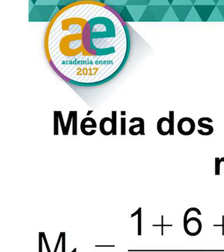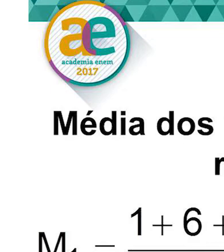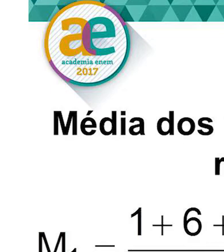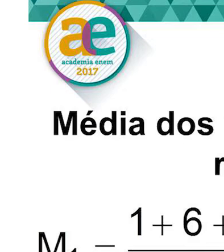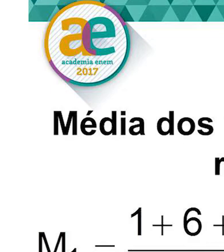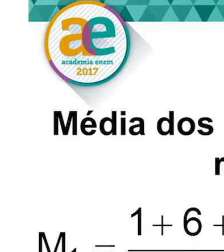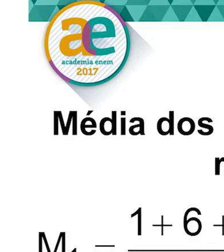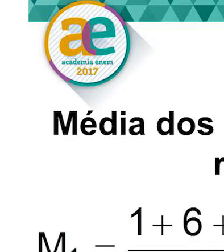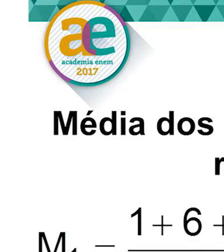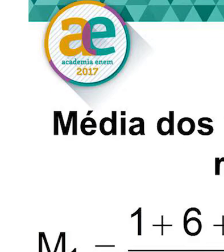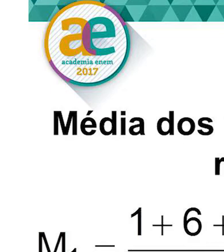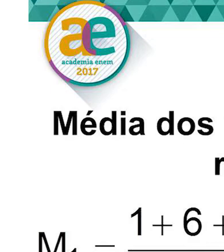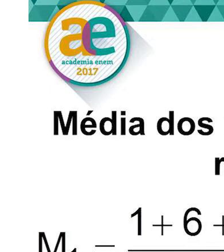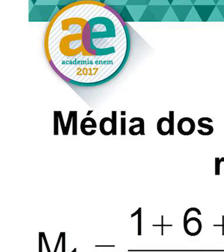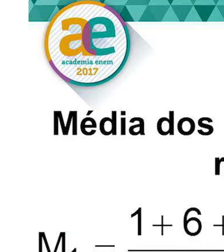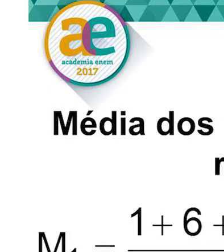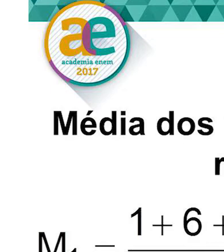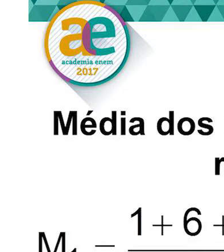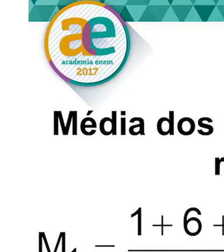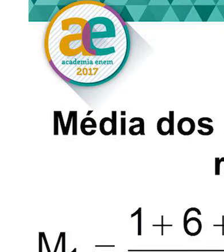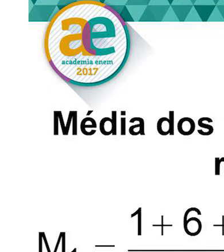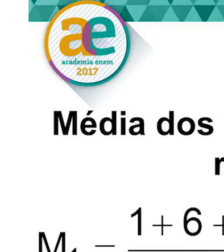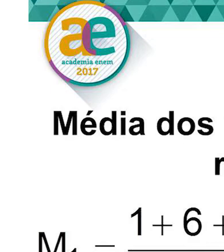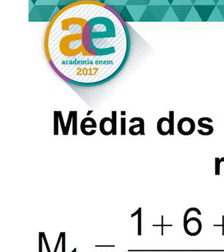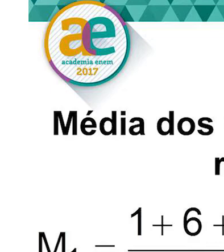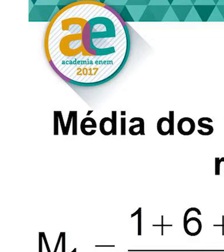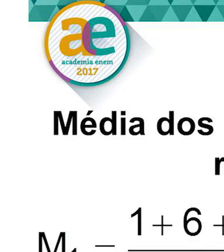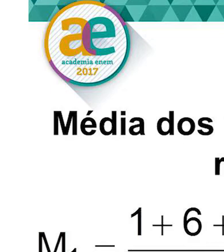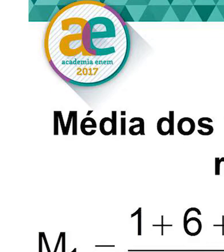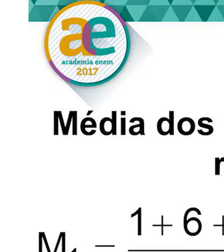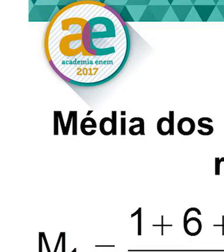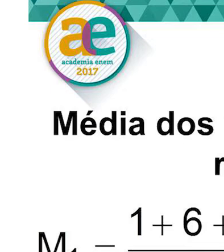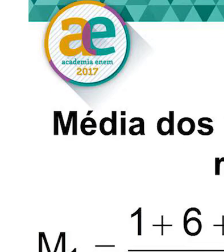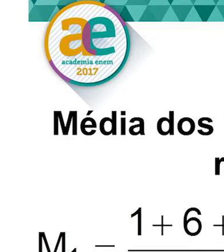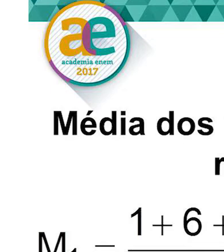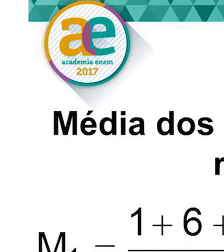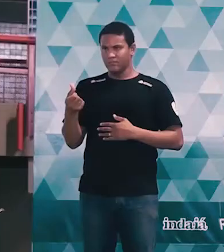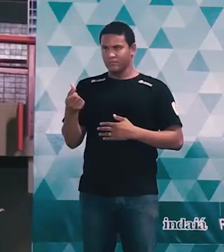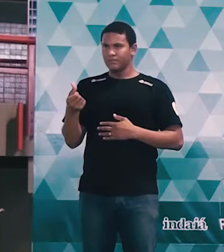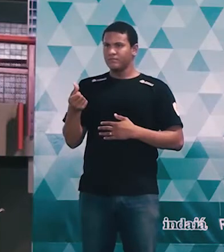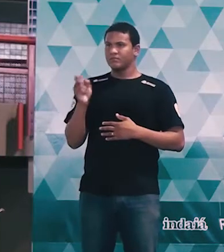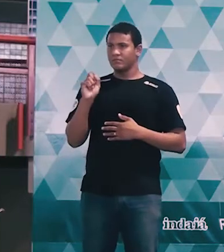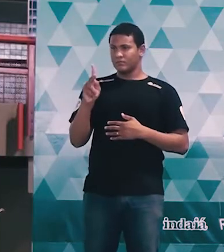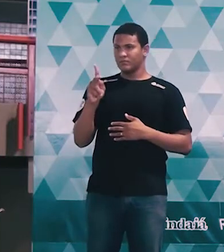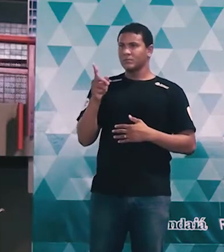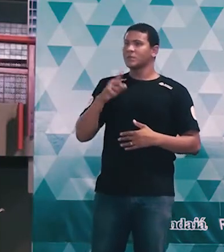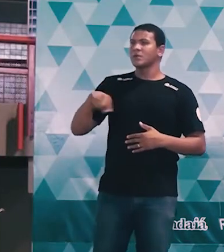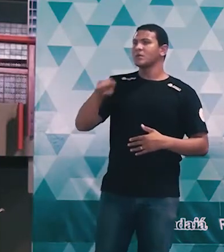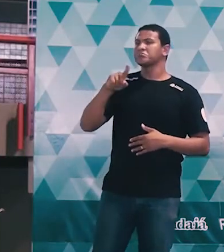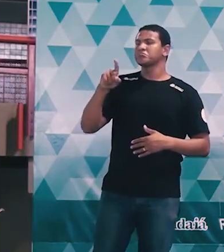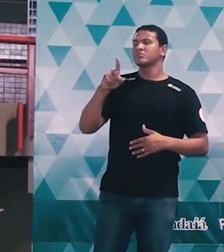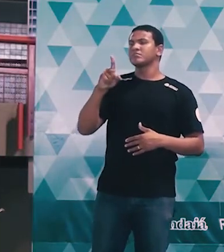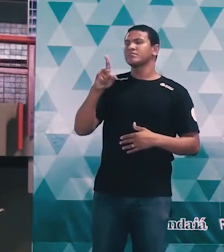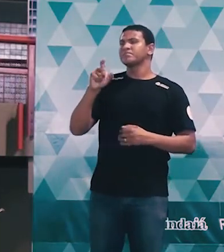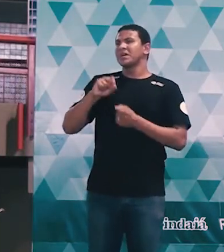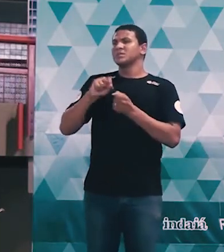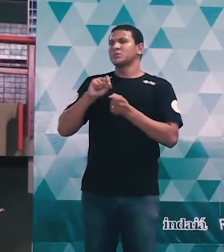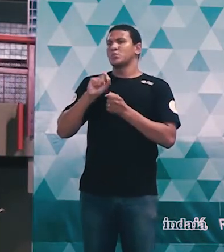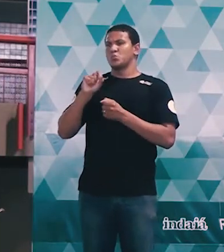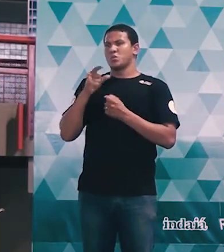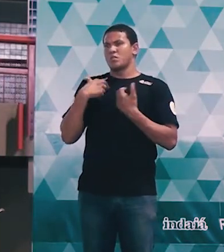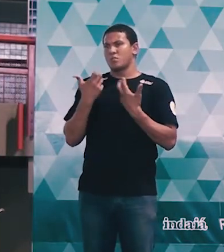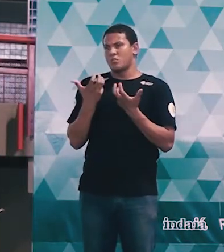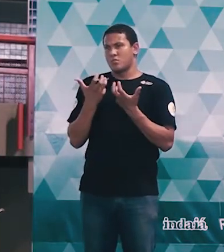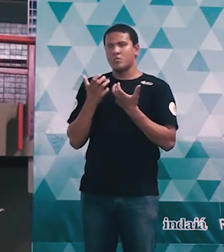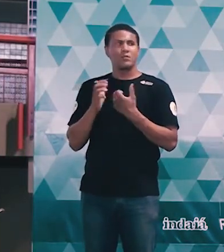30 dividido por 5. 30 dividido por 5, quanto é que é a média? 6. Então, o que é que eu queria que vocês fizessem na apostila